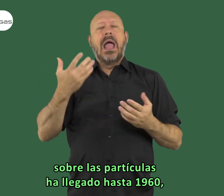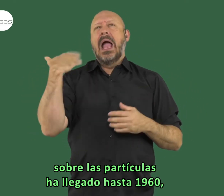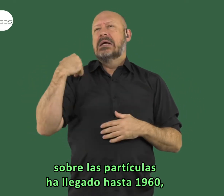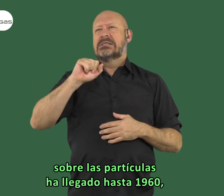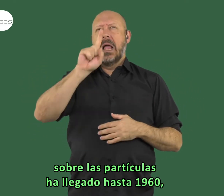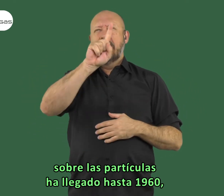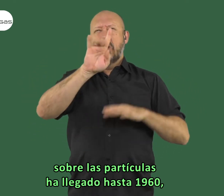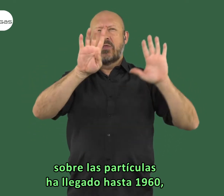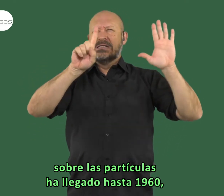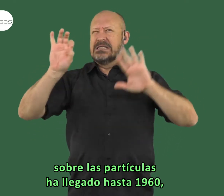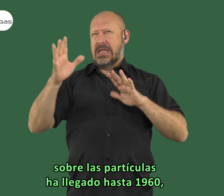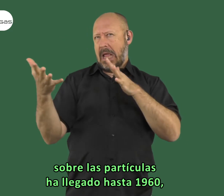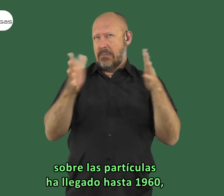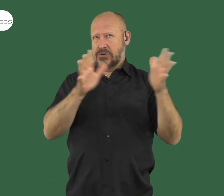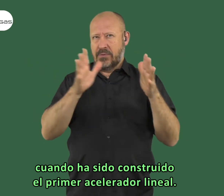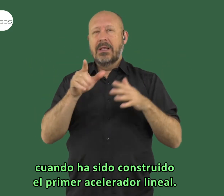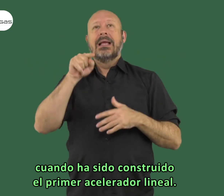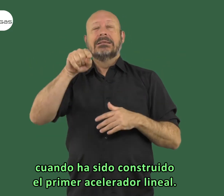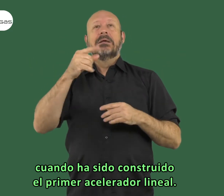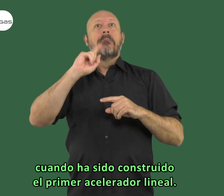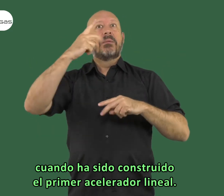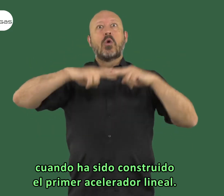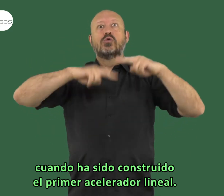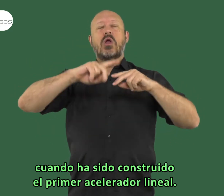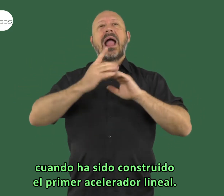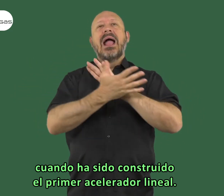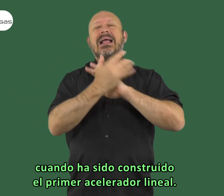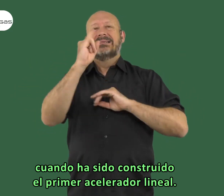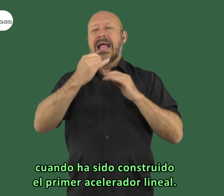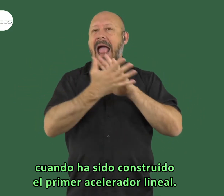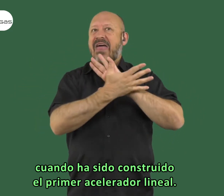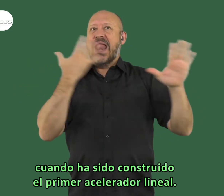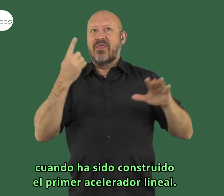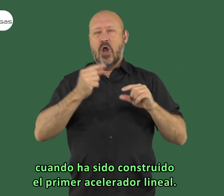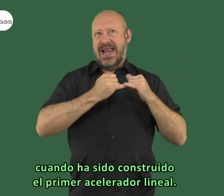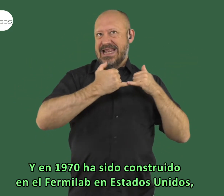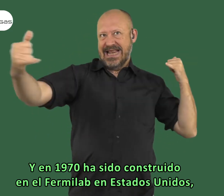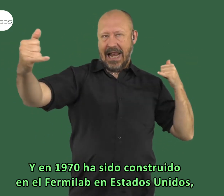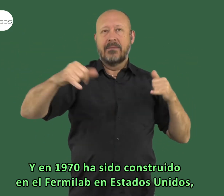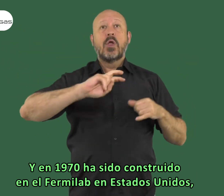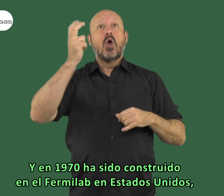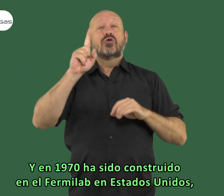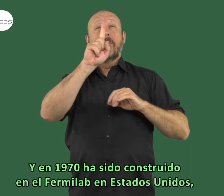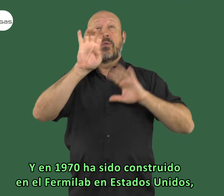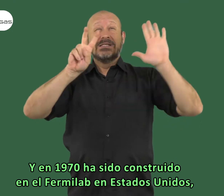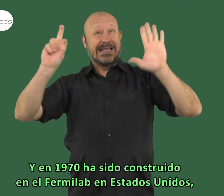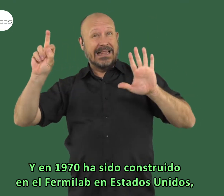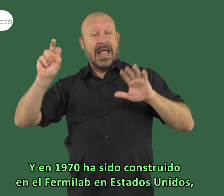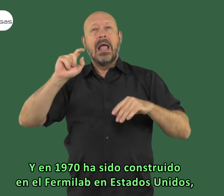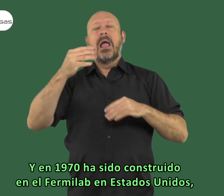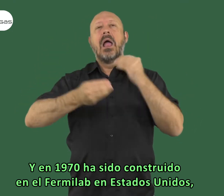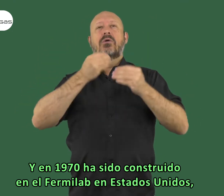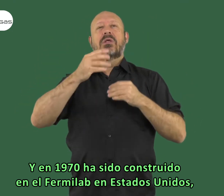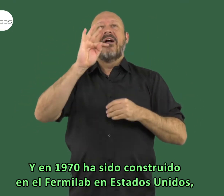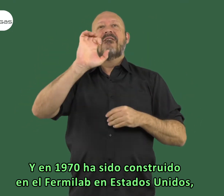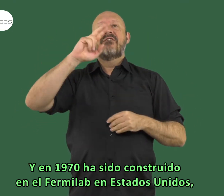ha llegado hasta el 1960, más o menos, donde ha sido construido el primer acelerador lineal. Y en el 1970,